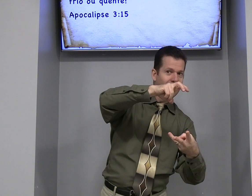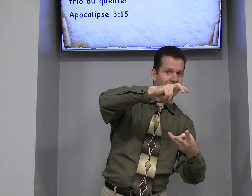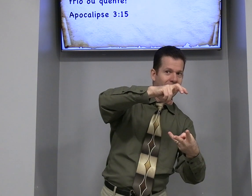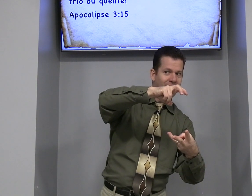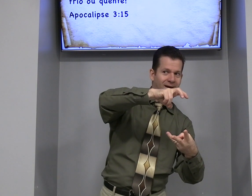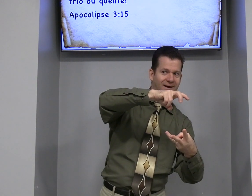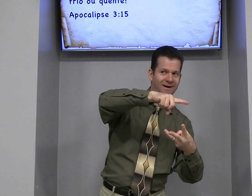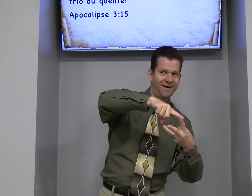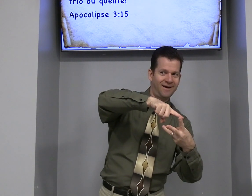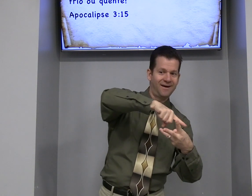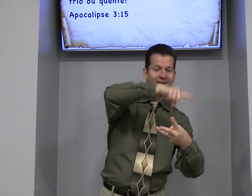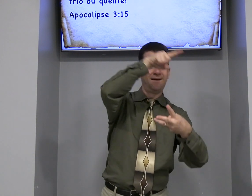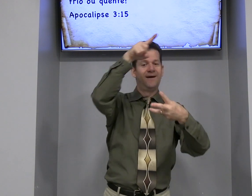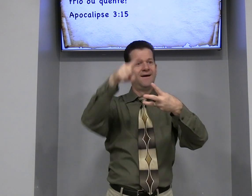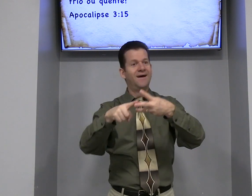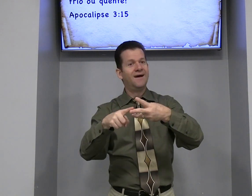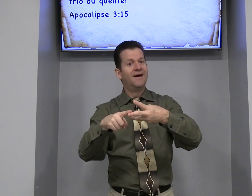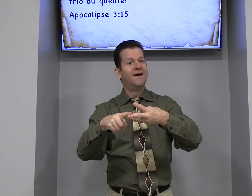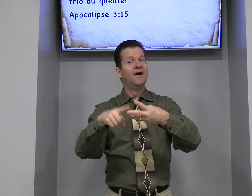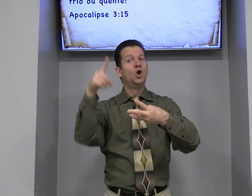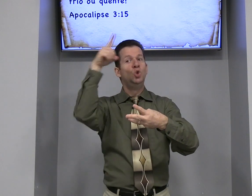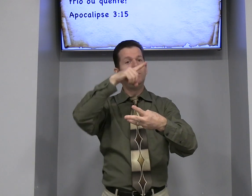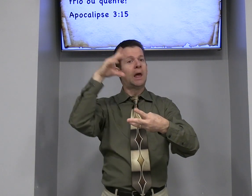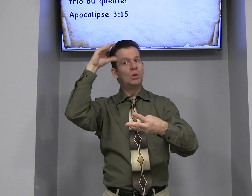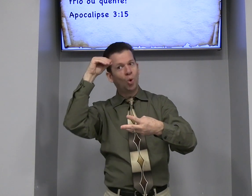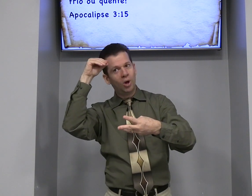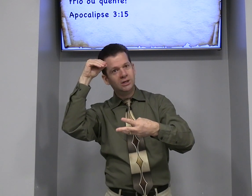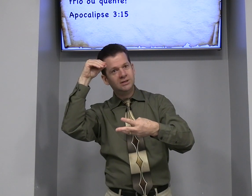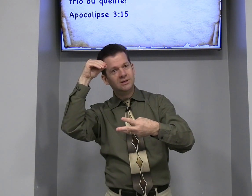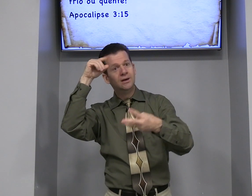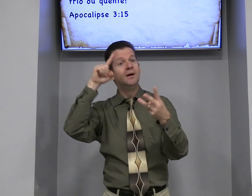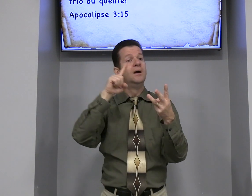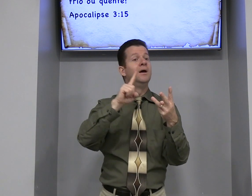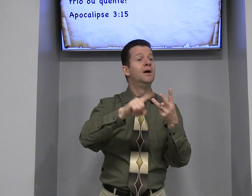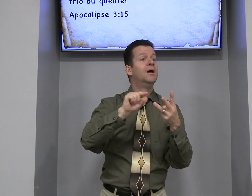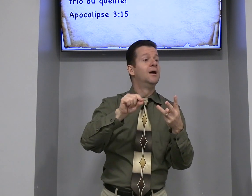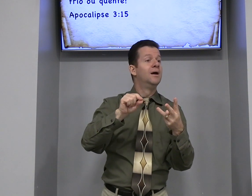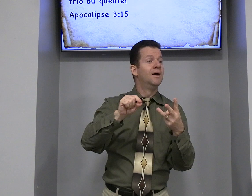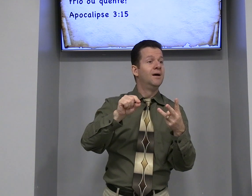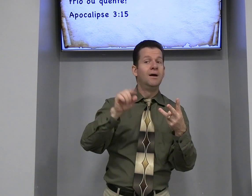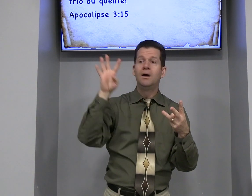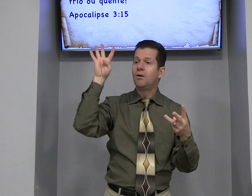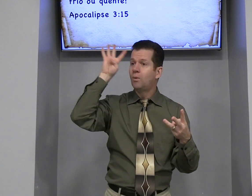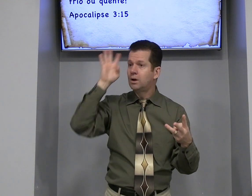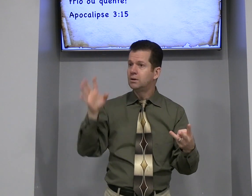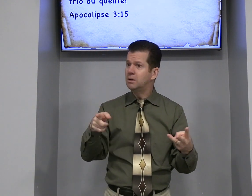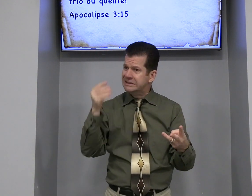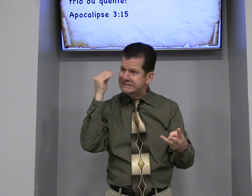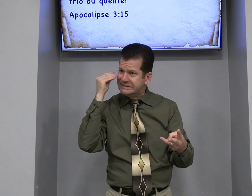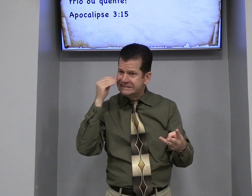Tem três cultos na semana: domingo de manhã, domingo à noite e